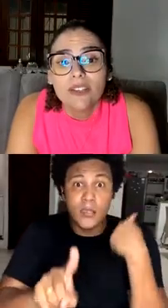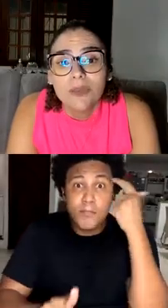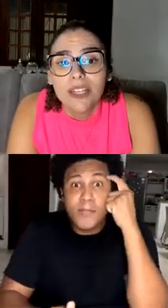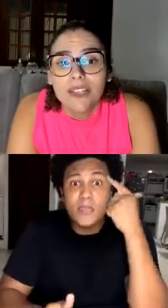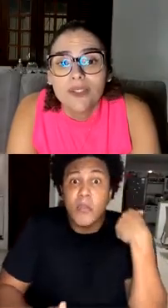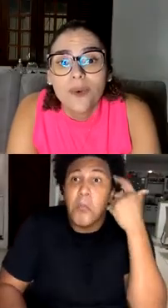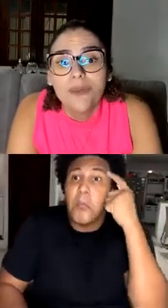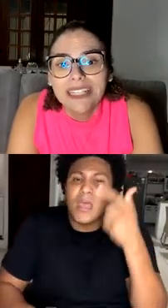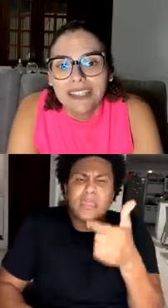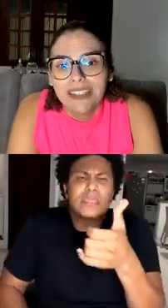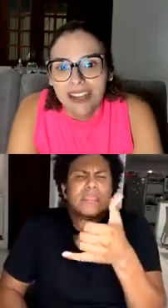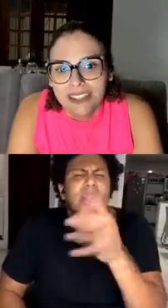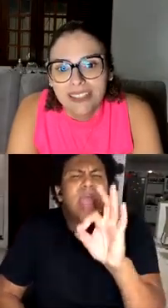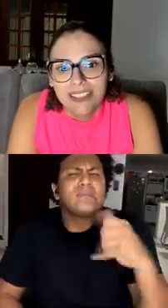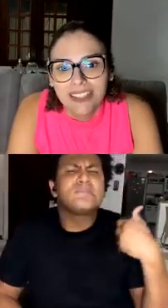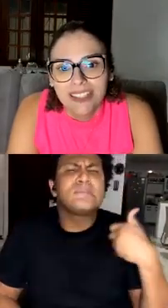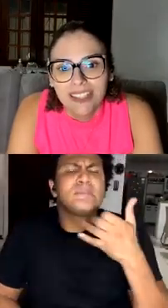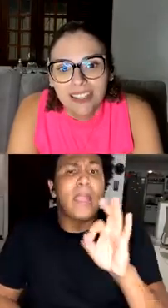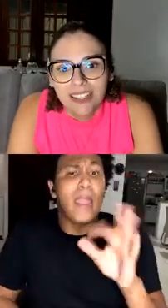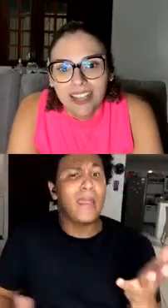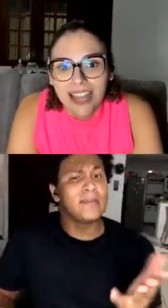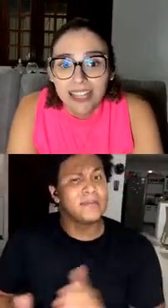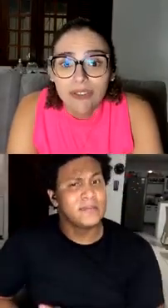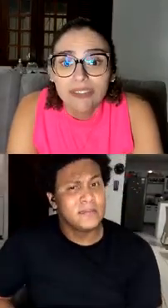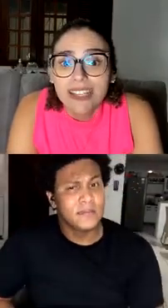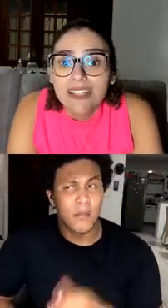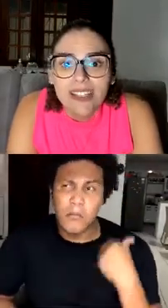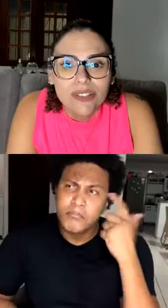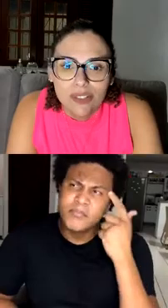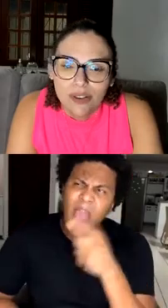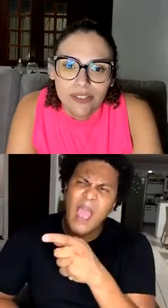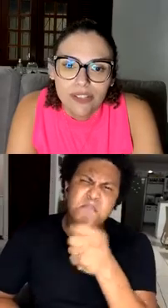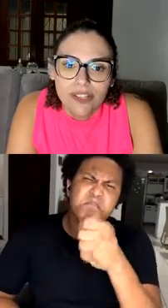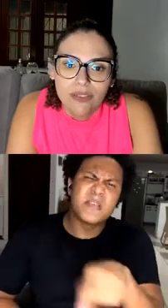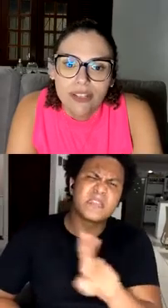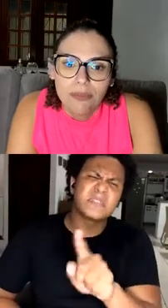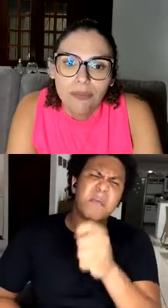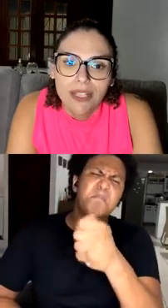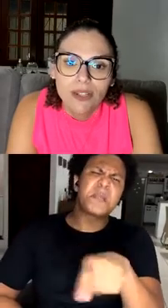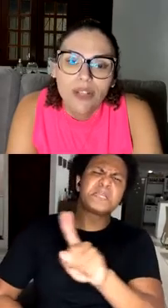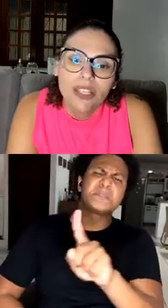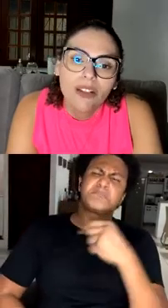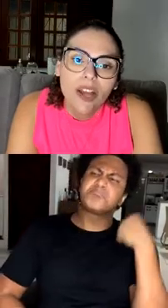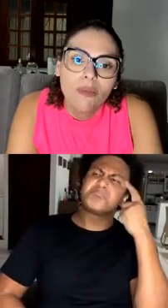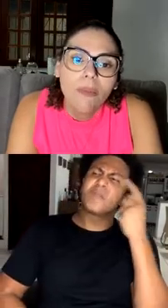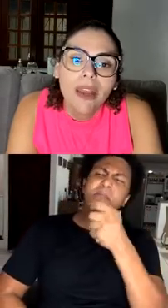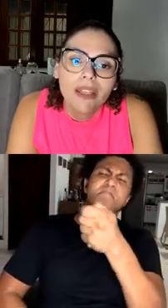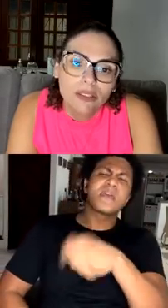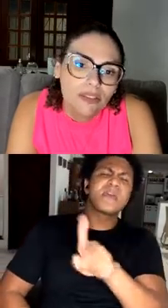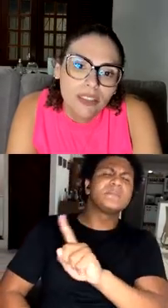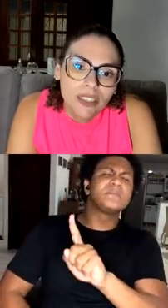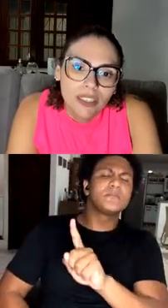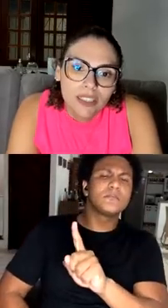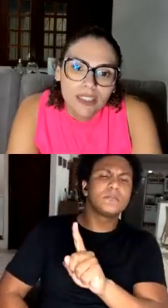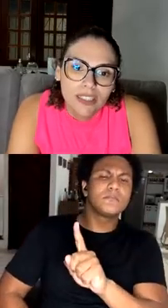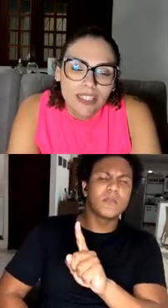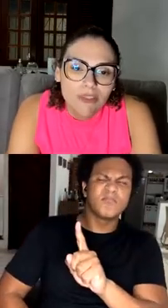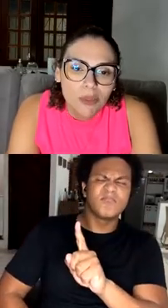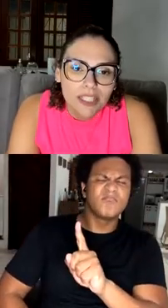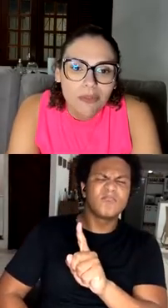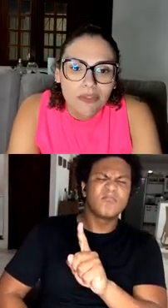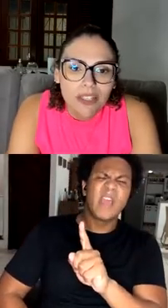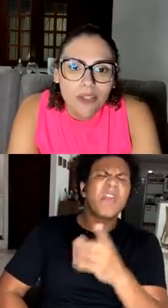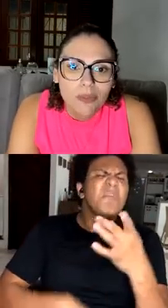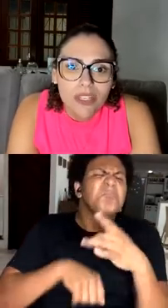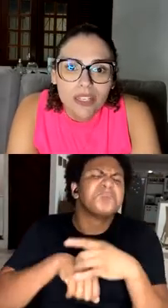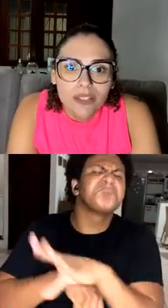nada sobre isso um mês atrás. Ela estava com 10 anos só, então a gente talvez pensou que não era o momento. Que estava muito